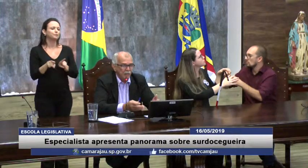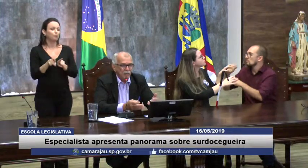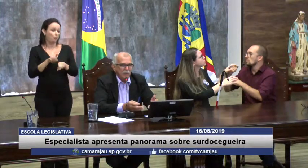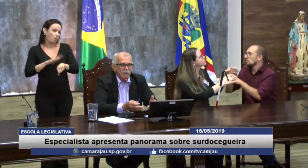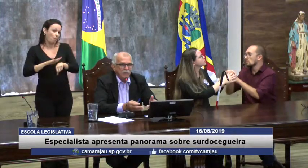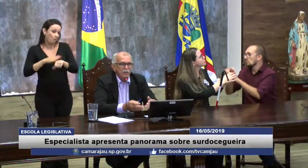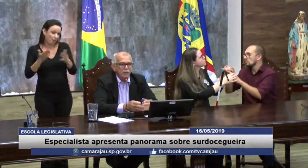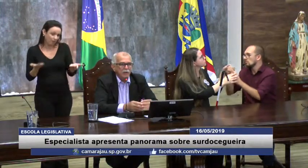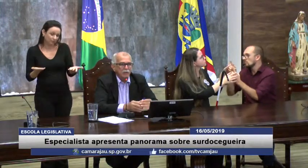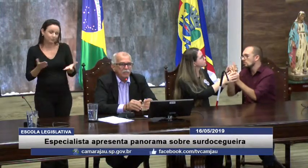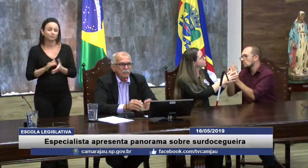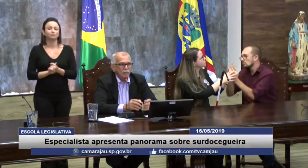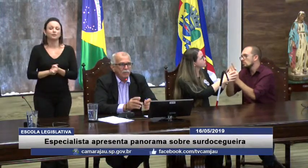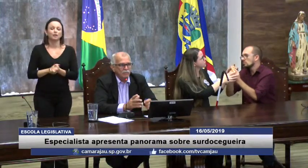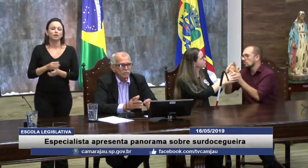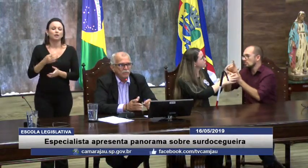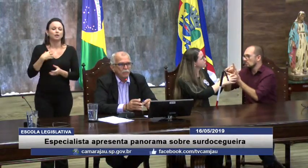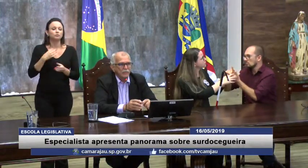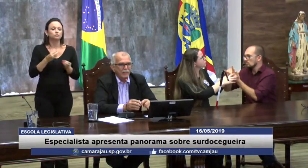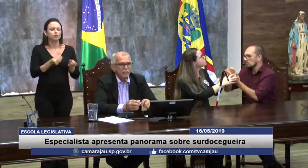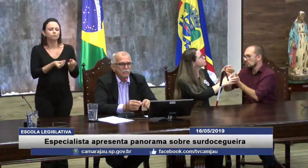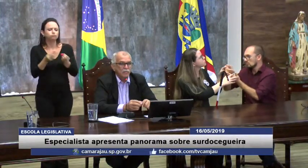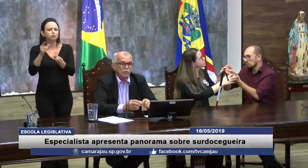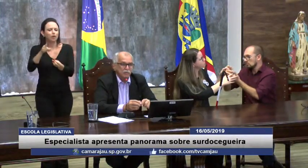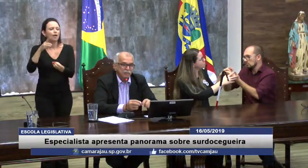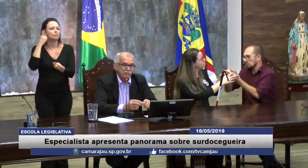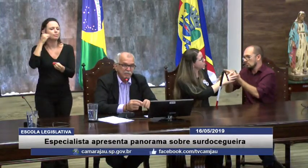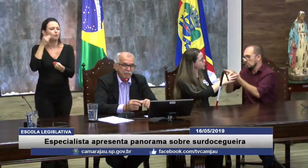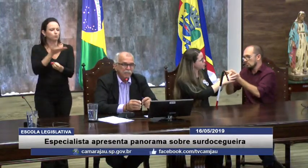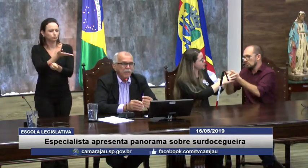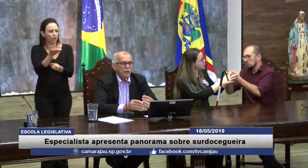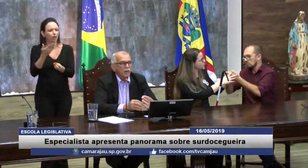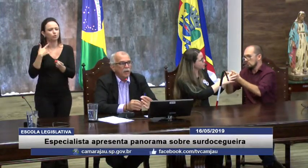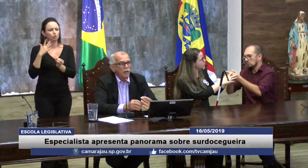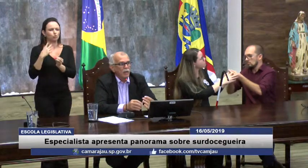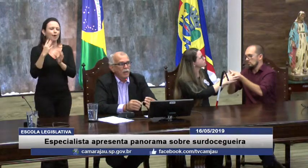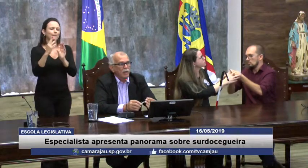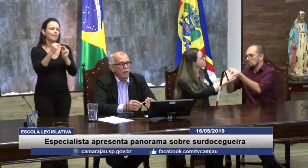ocasião, entregarmos aos deputados que eu conversei,